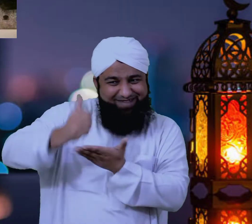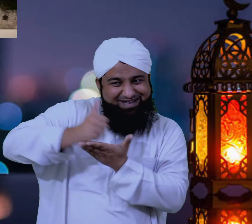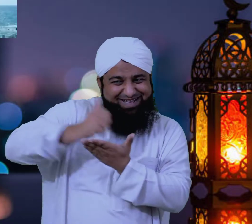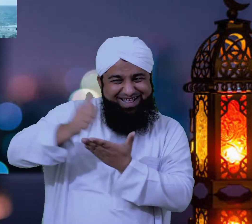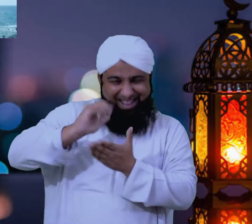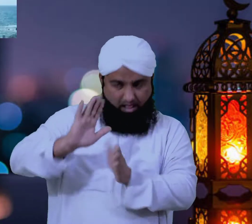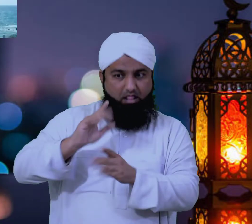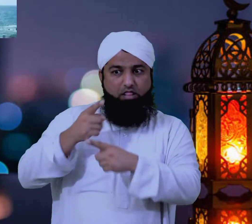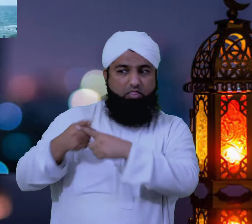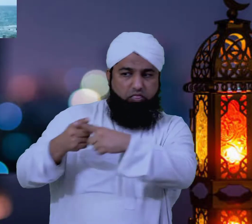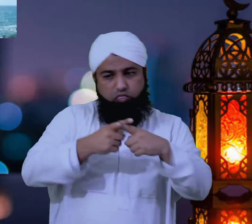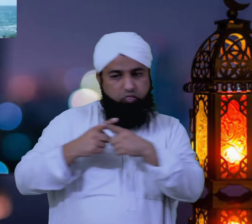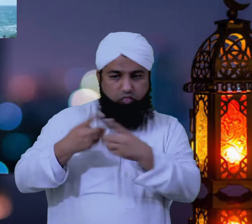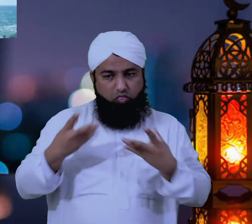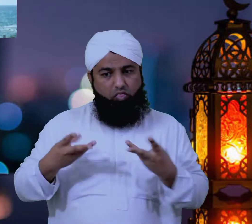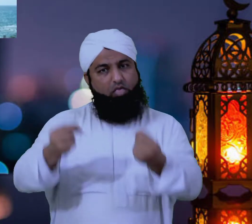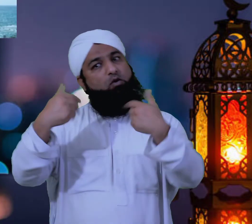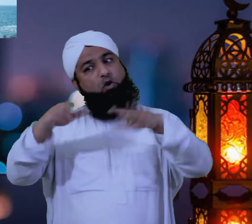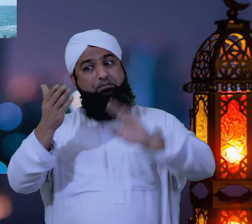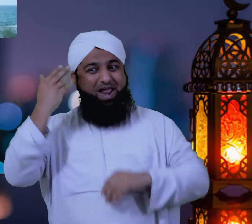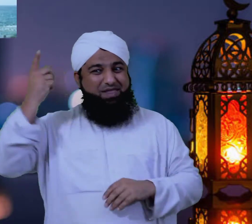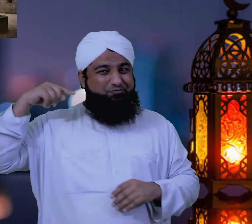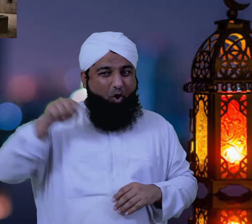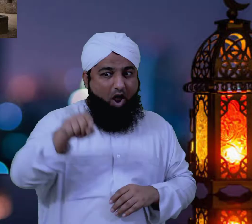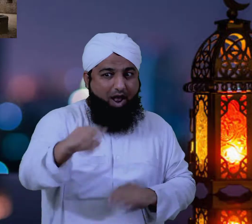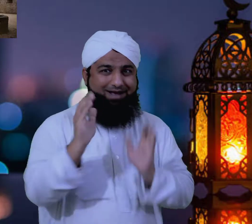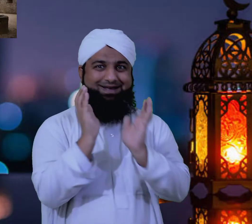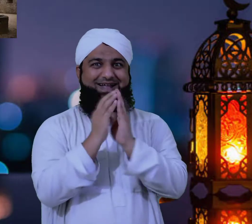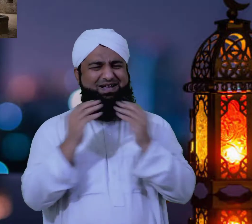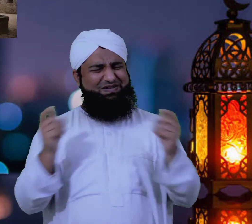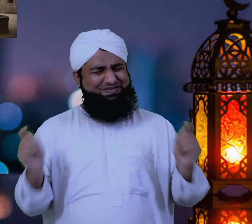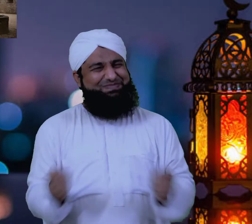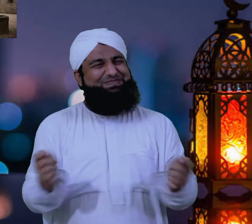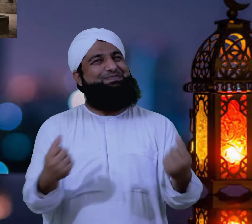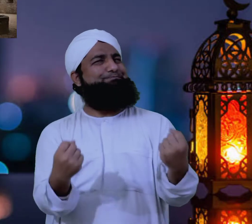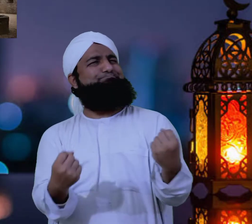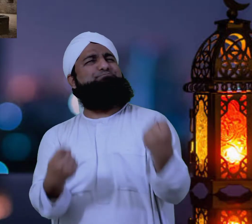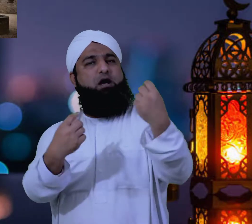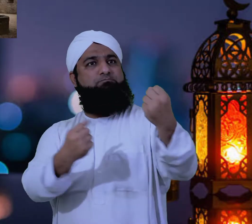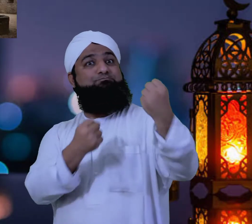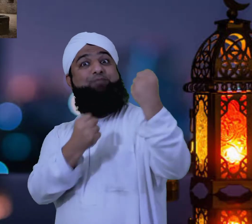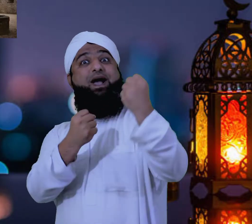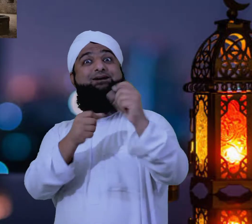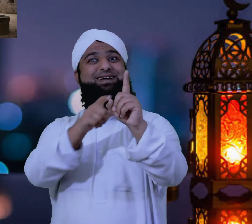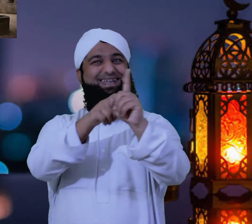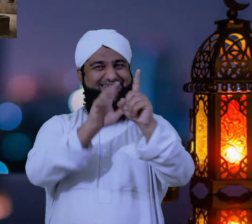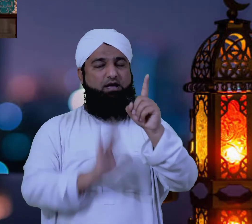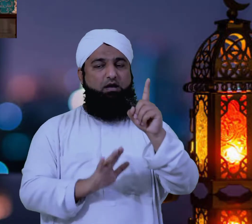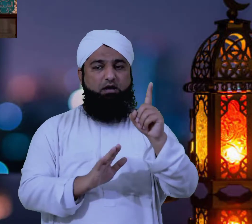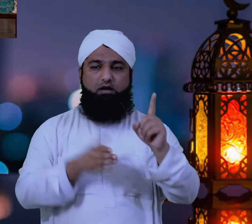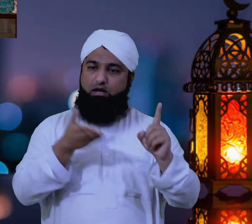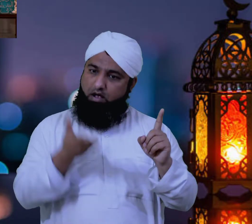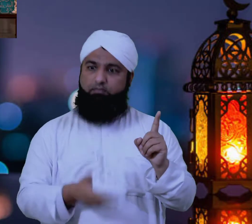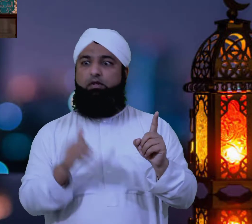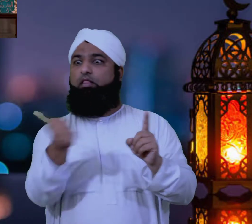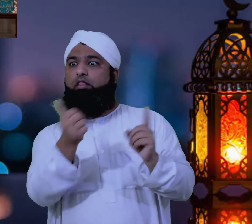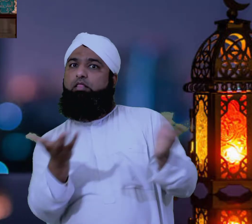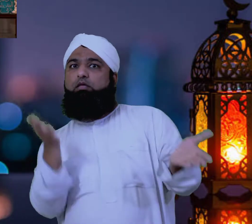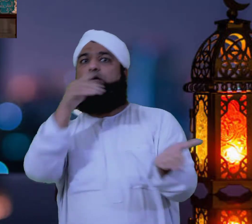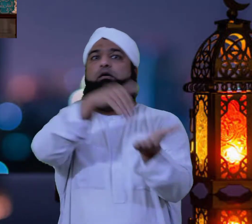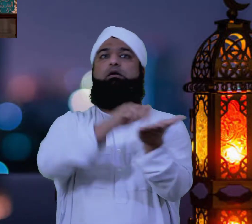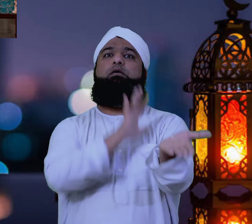ہے۔ وہ مکان جو تم نے بڑا مضبوط بنایا تھا، ان میں تمہارے دشمن آباد ہو گئے، اب تم اپنا حال